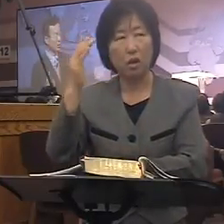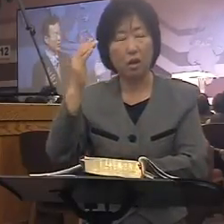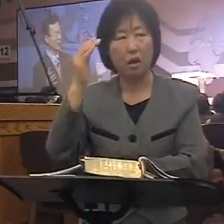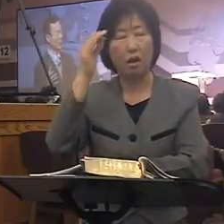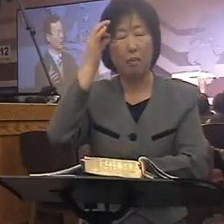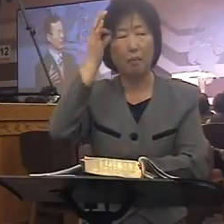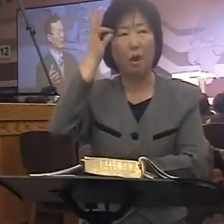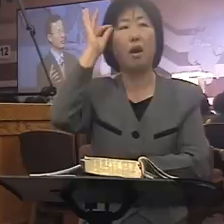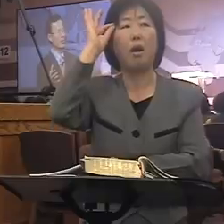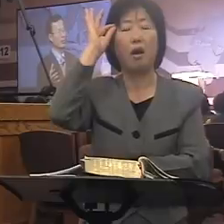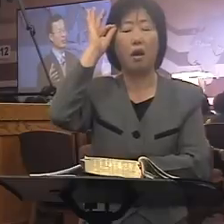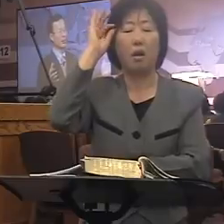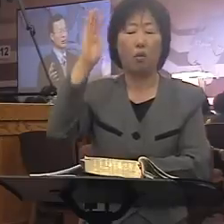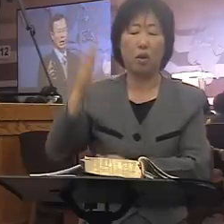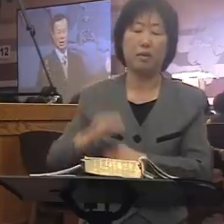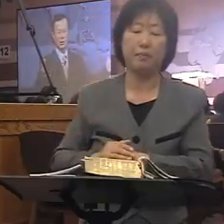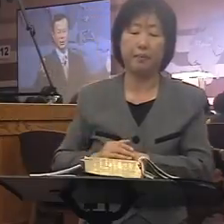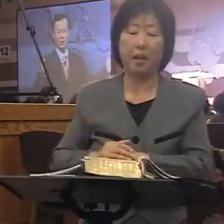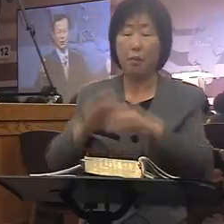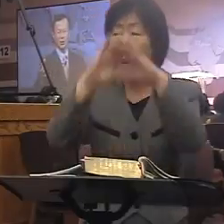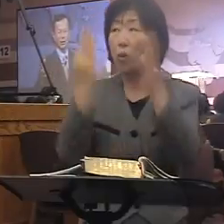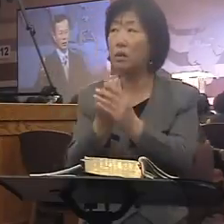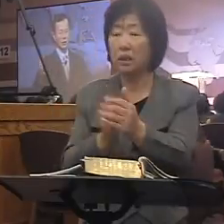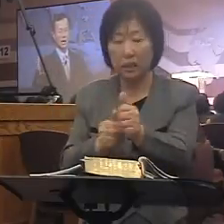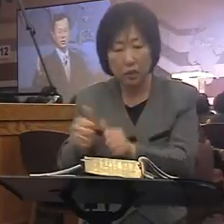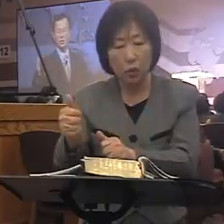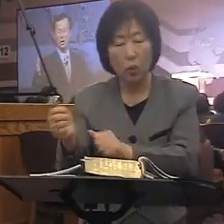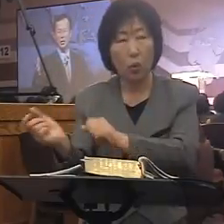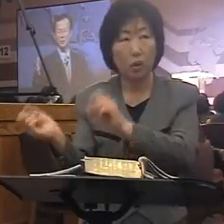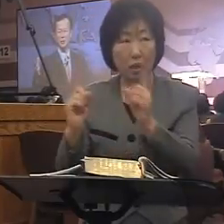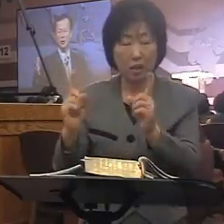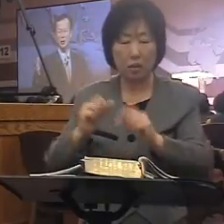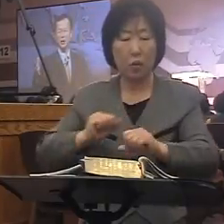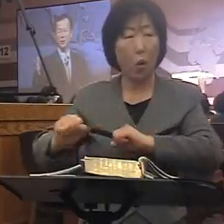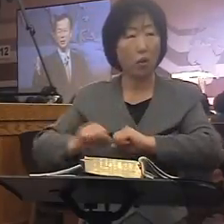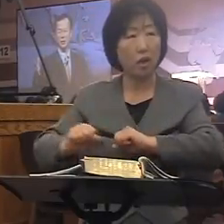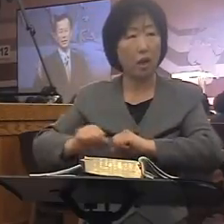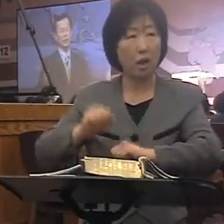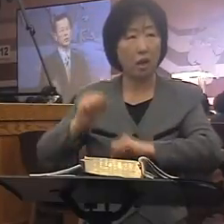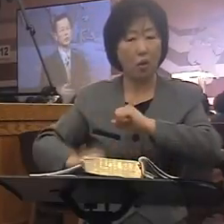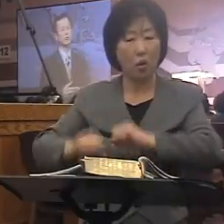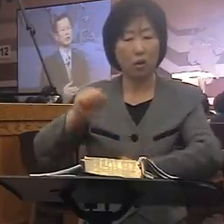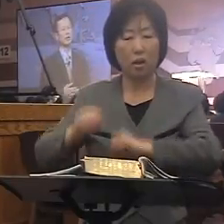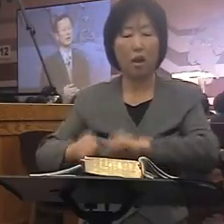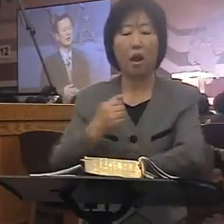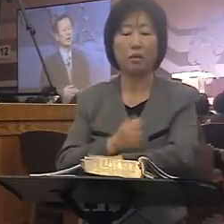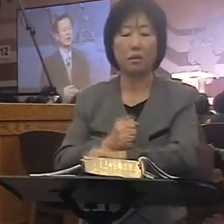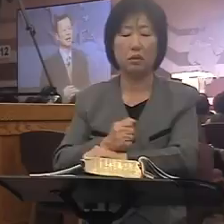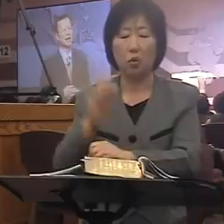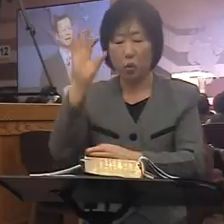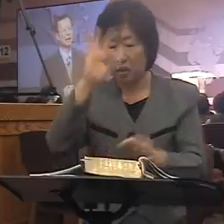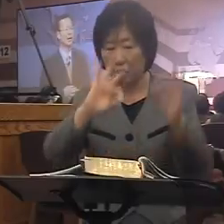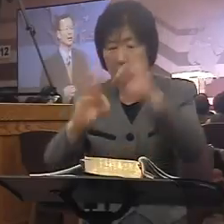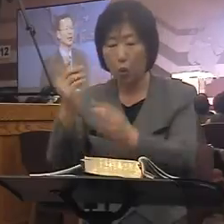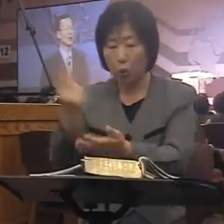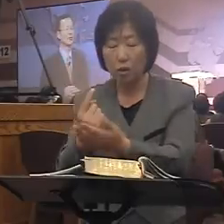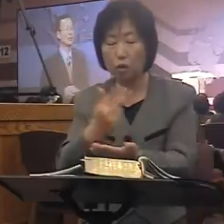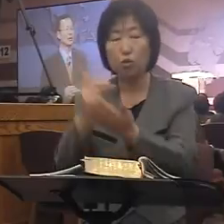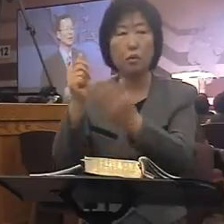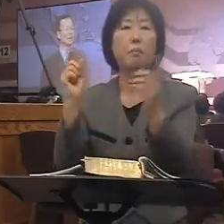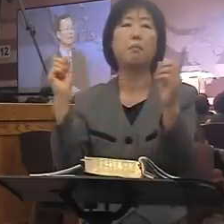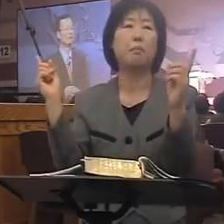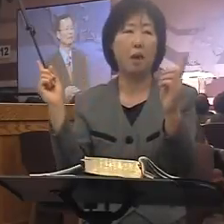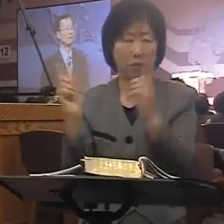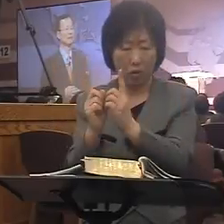모든 것을 이기고 살아서 역사하시는 하나님, 찾아오시는 주님을 만나게 된